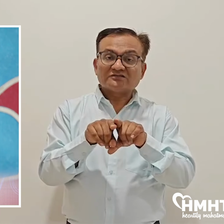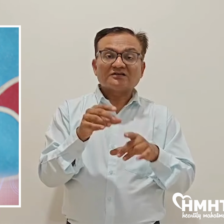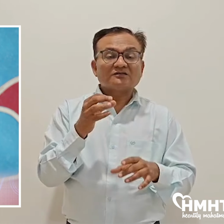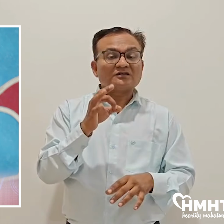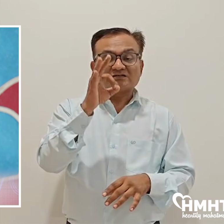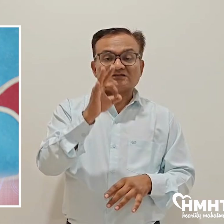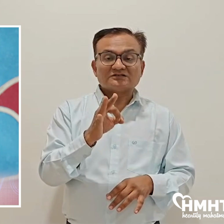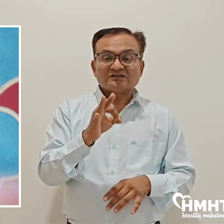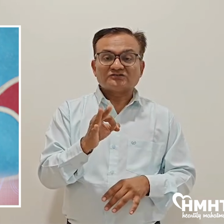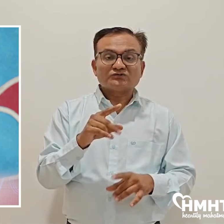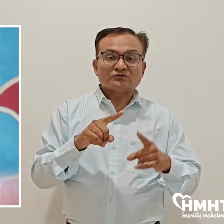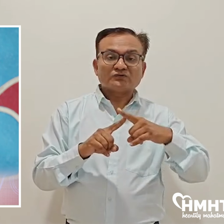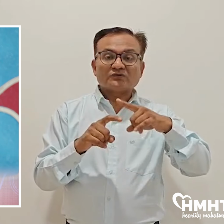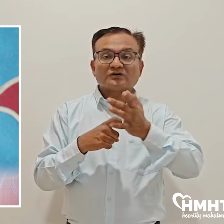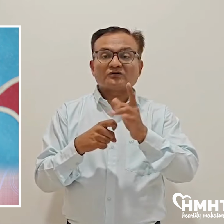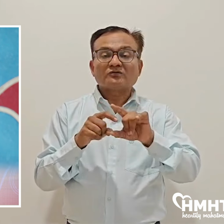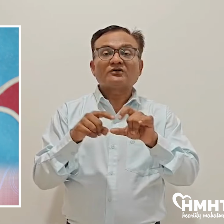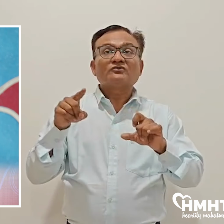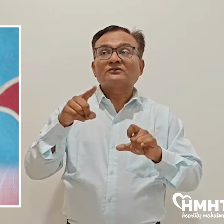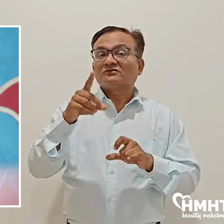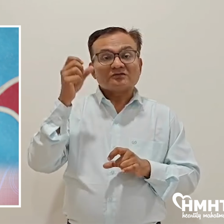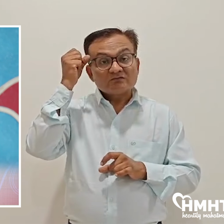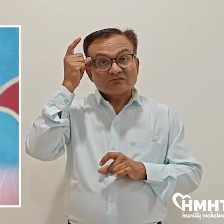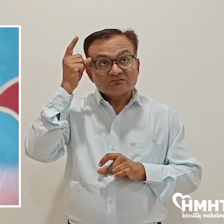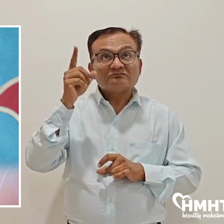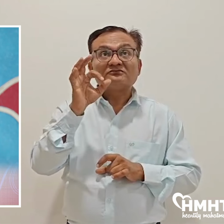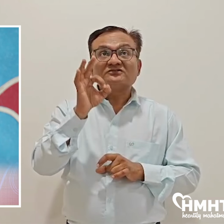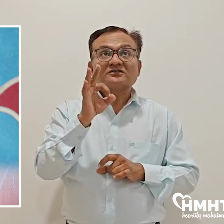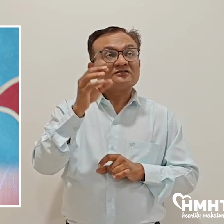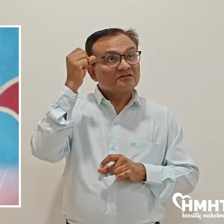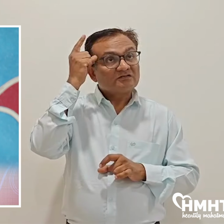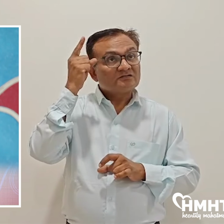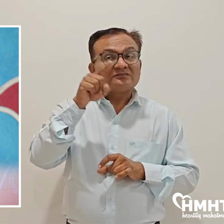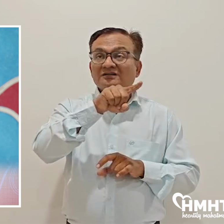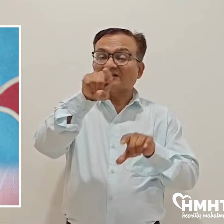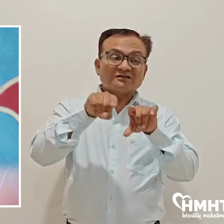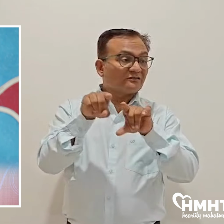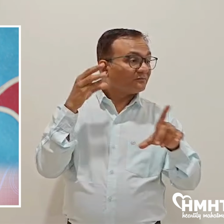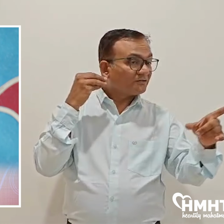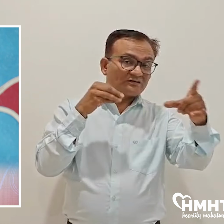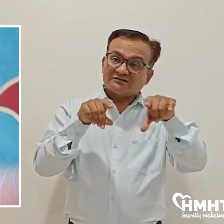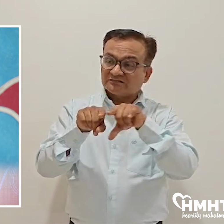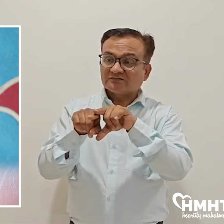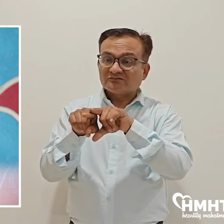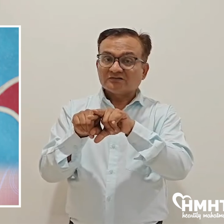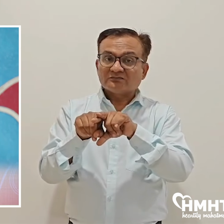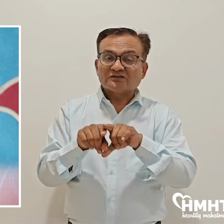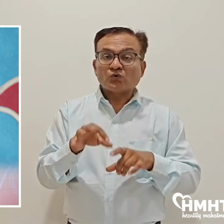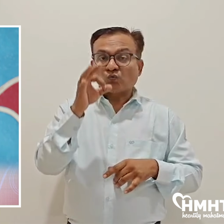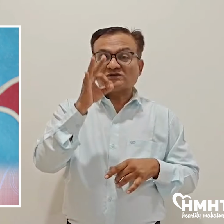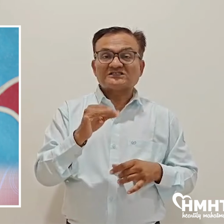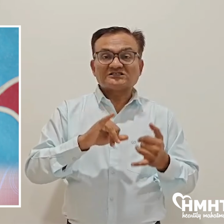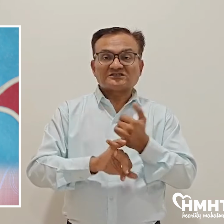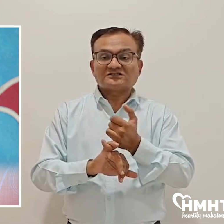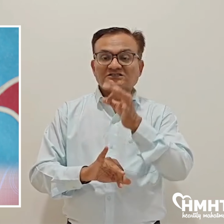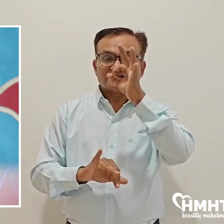રહેશે. એમાં કોઈ દાડો ફેર ના હોય. જે અનુભવે છે સતનો એ બધાને સરખો જ અનુભવ હોય. એને સચ્ચિદાનંદ સ્વરૂપ કહેવાય